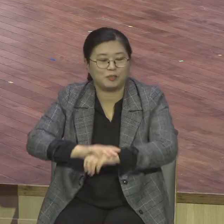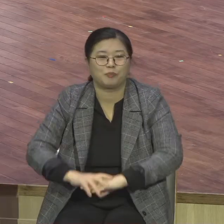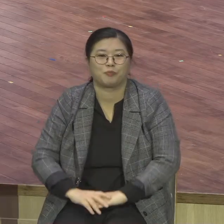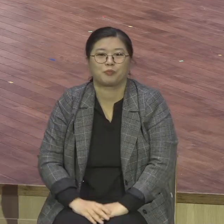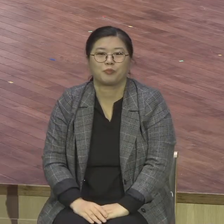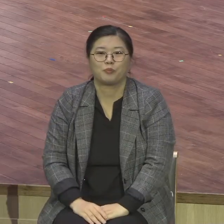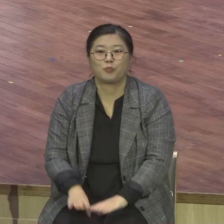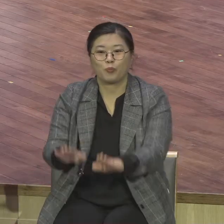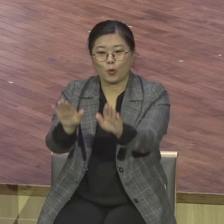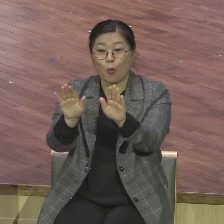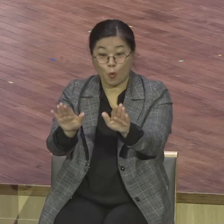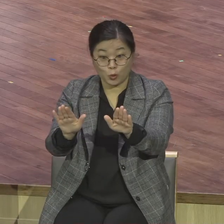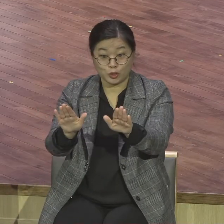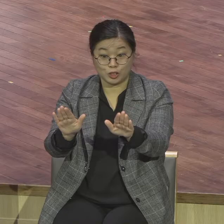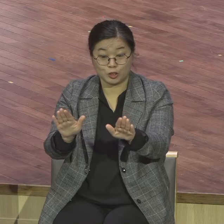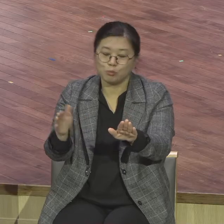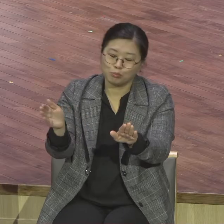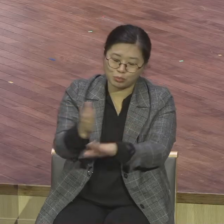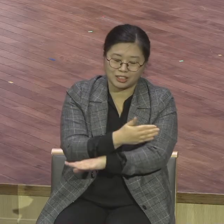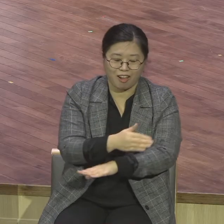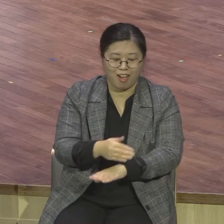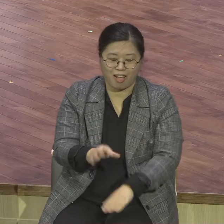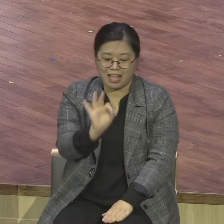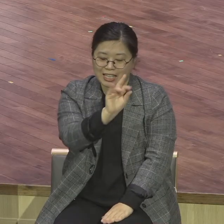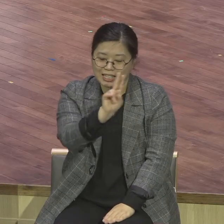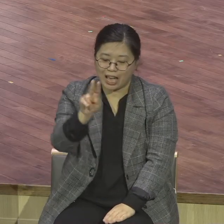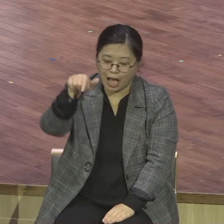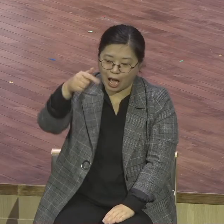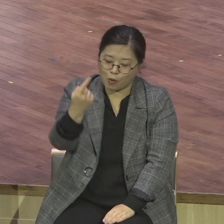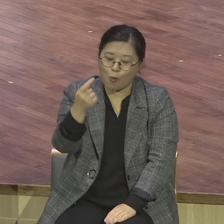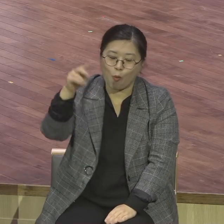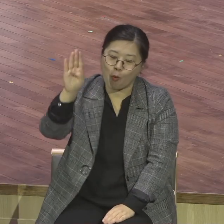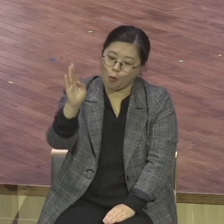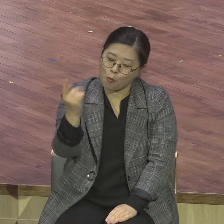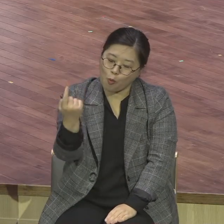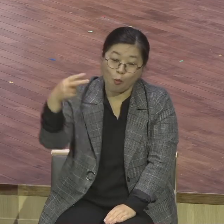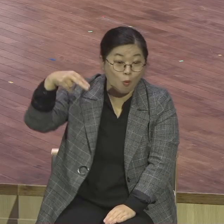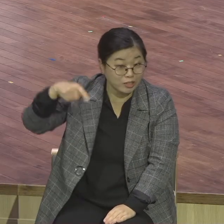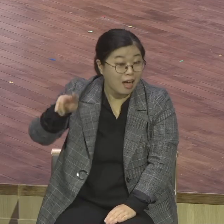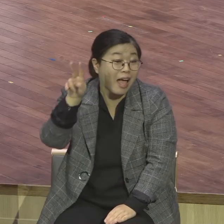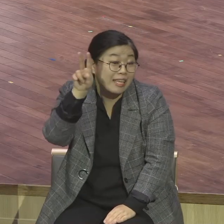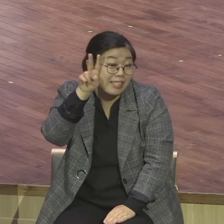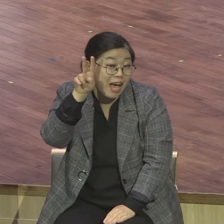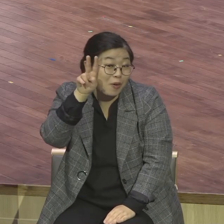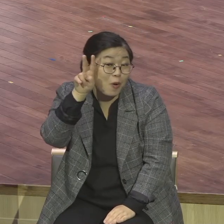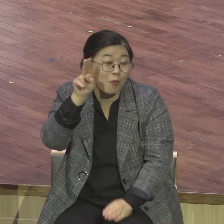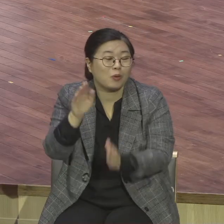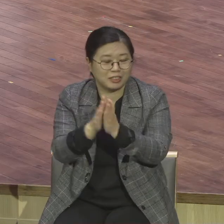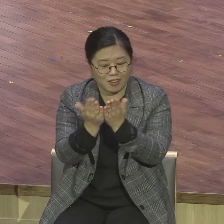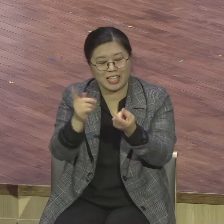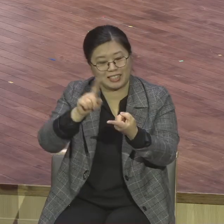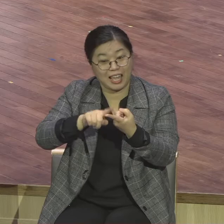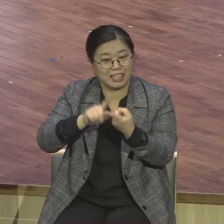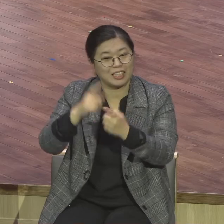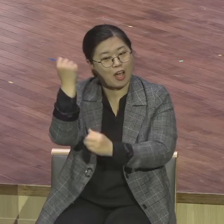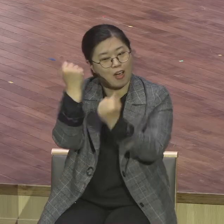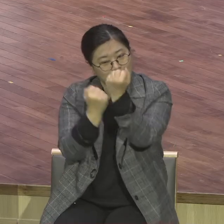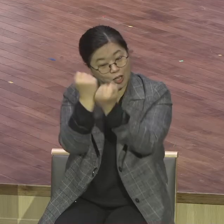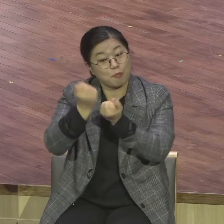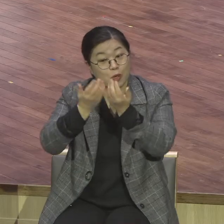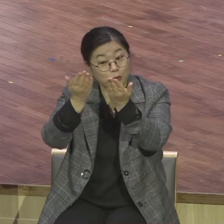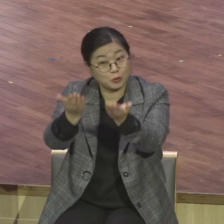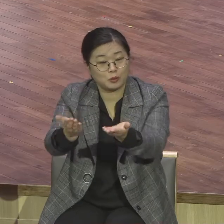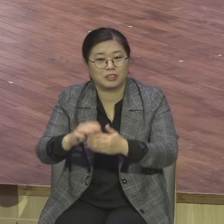주일부터 야고보서의 말씀을 살펴보겠는데, 야고보서는 베드로 전후서, 요한 1,